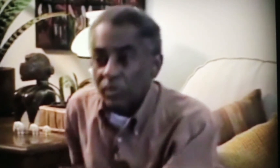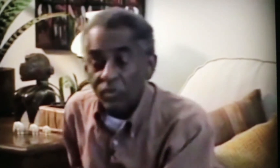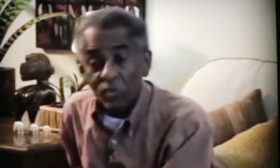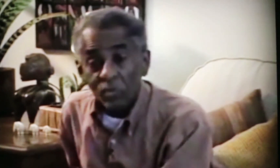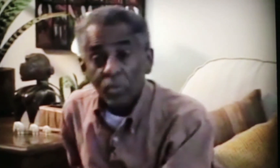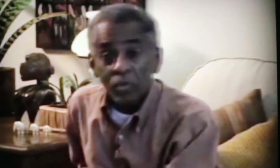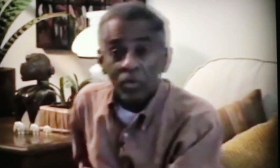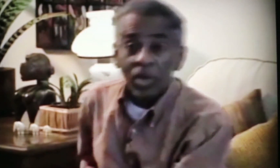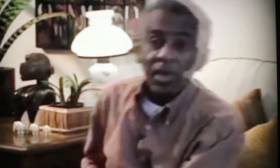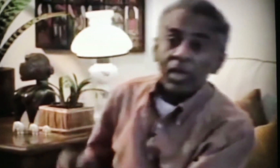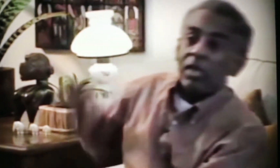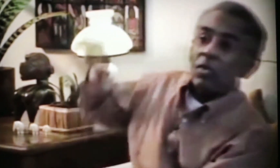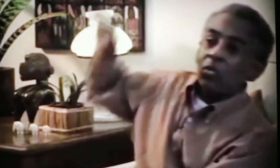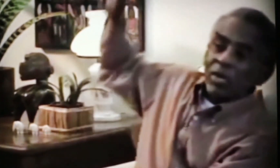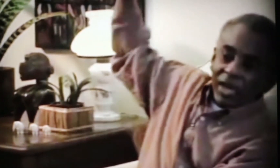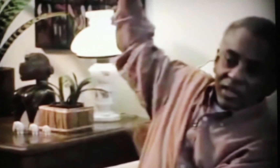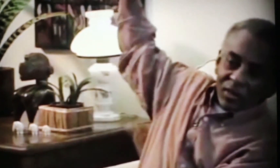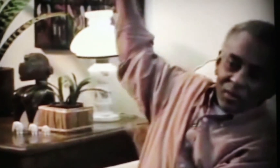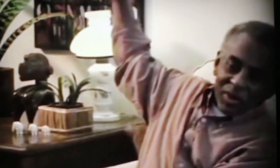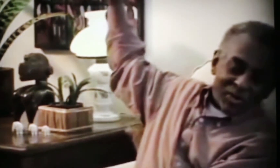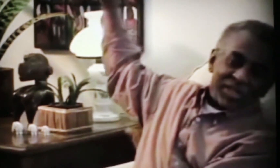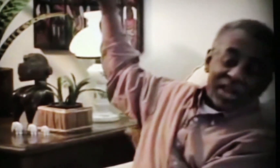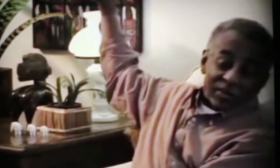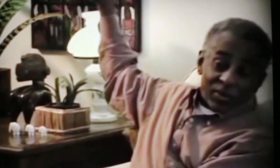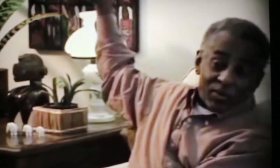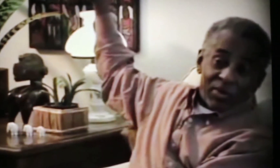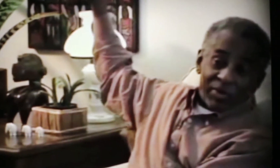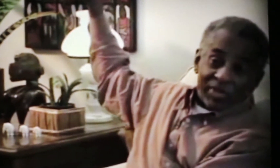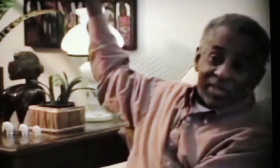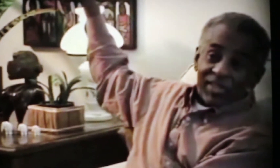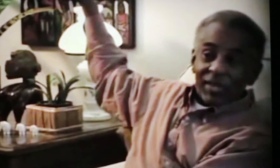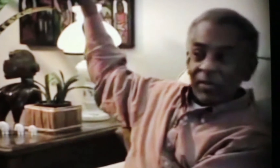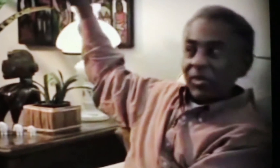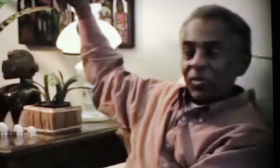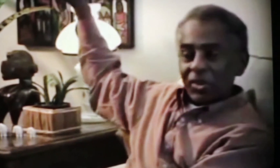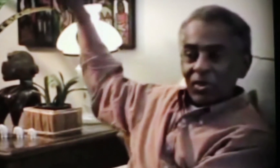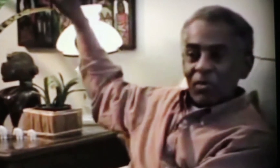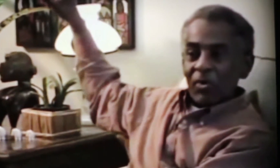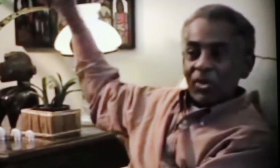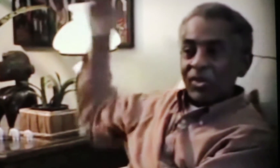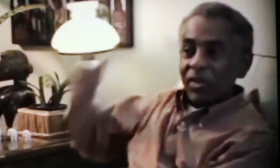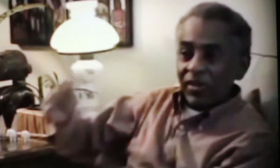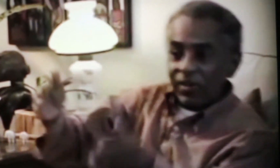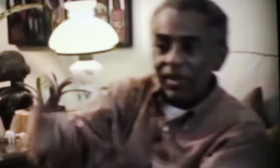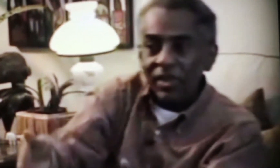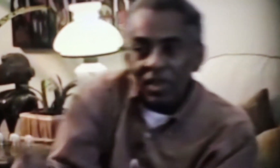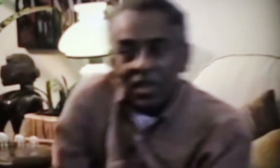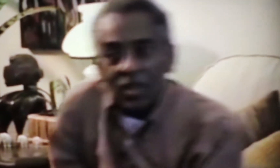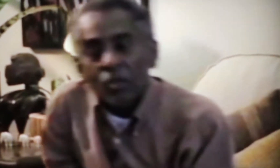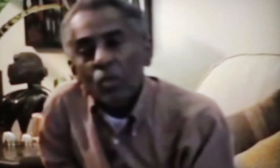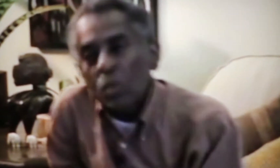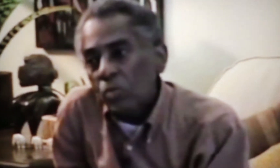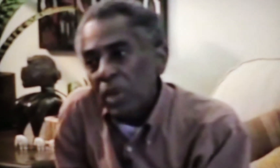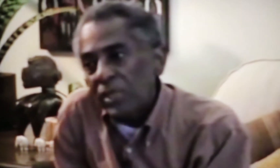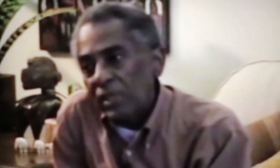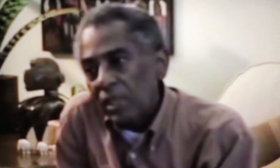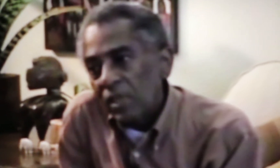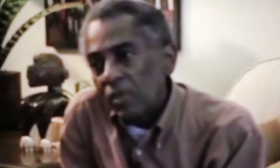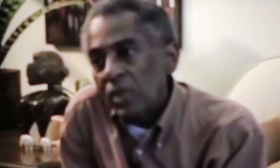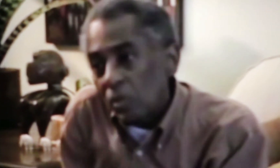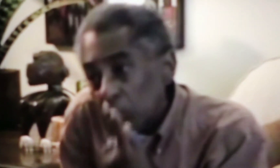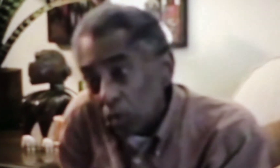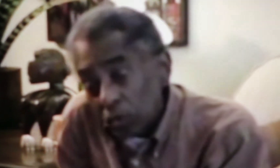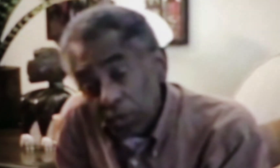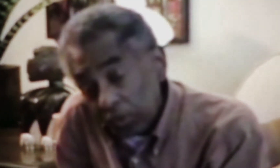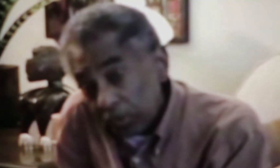dela, convive um pouco e conhece alguma coisa da África, obviamente tem que também você conhecer alguma coisa. Você vai ver que todo